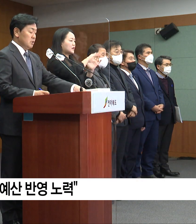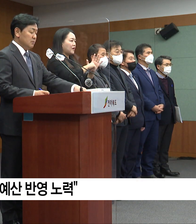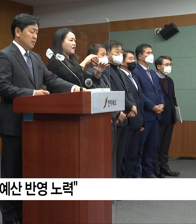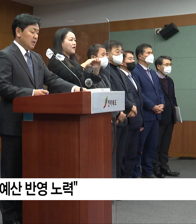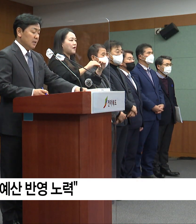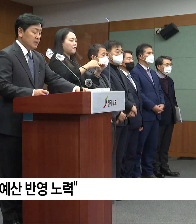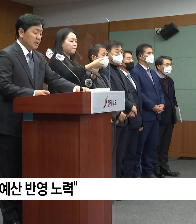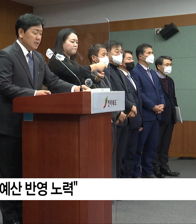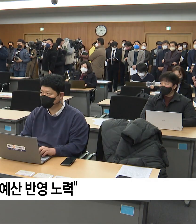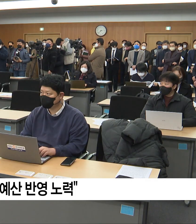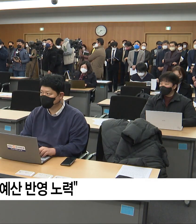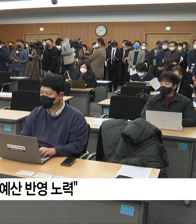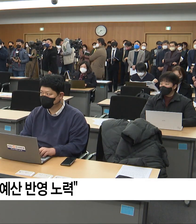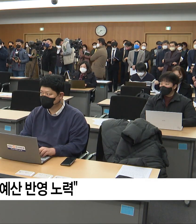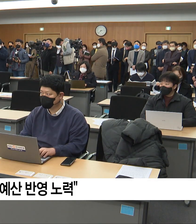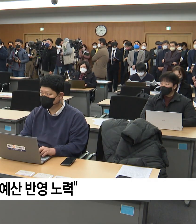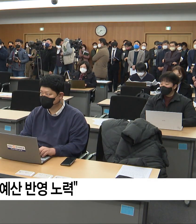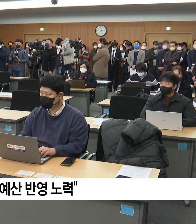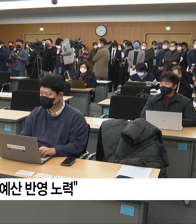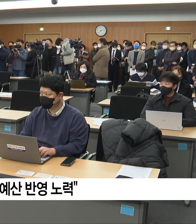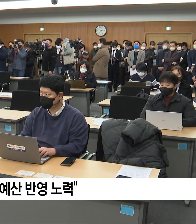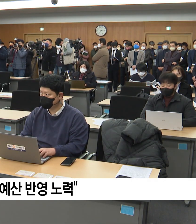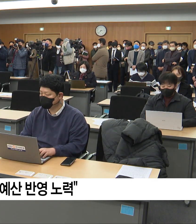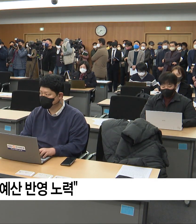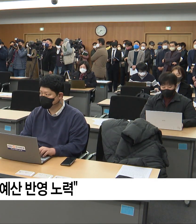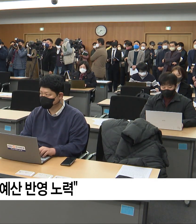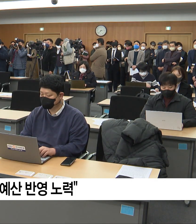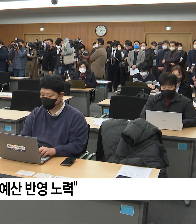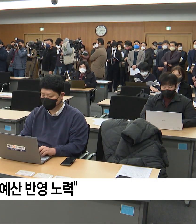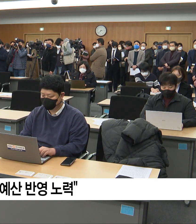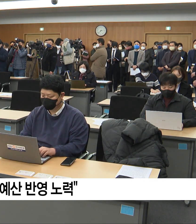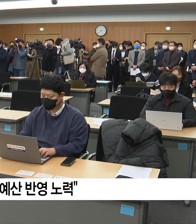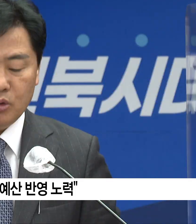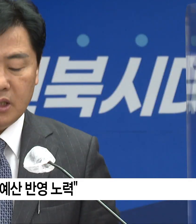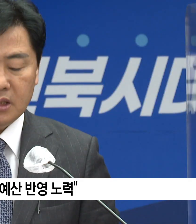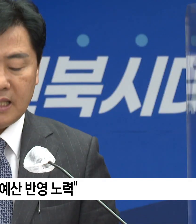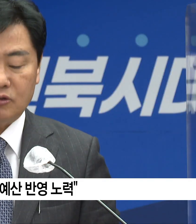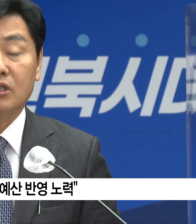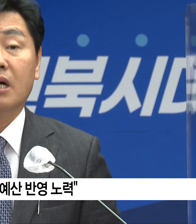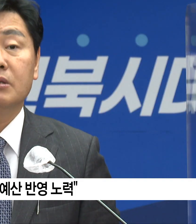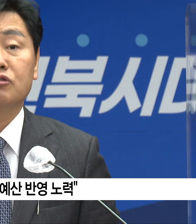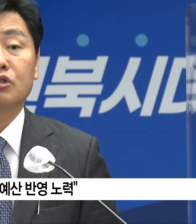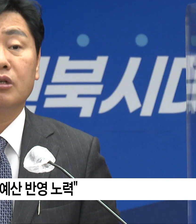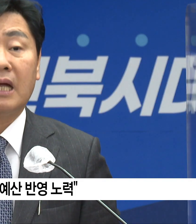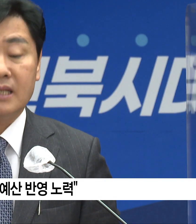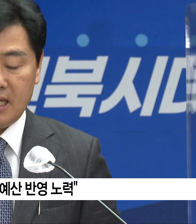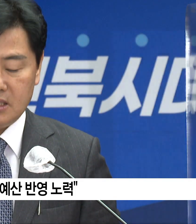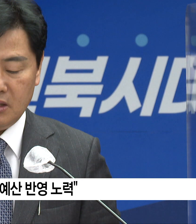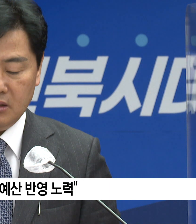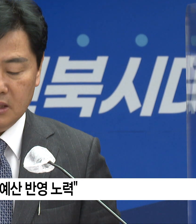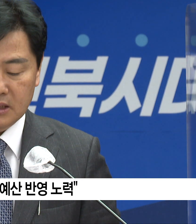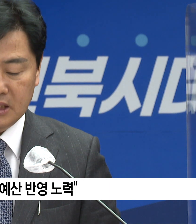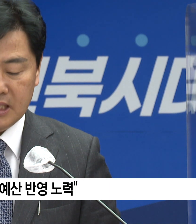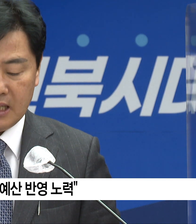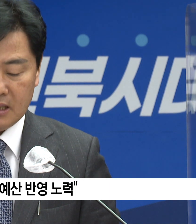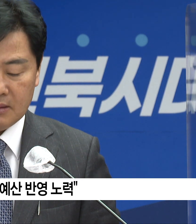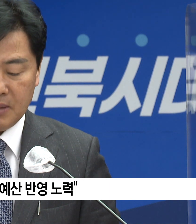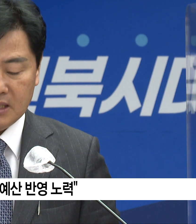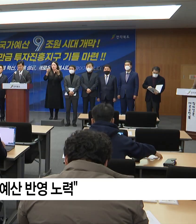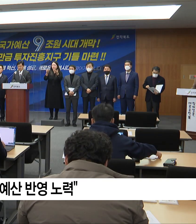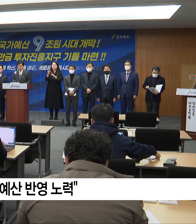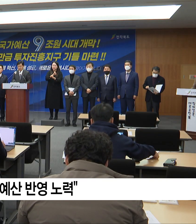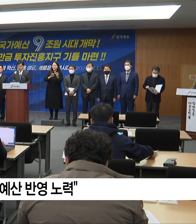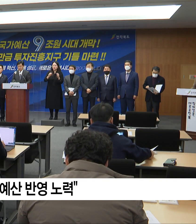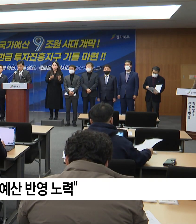축소되거나 일부 사업은 예산 자체가 반영되지 않았습니다. 한편 전라북도는 예산이 과소